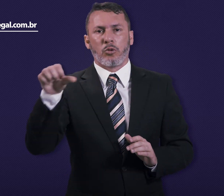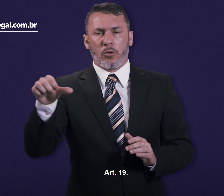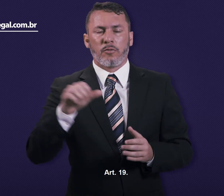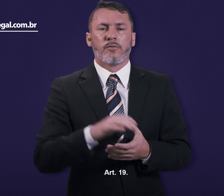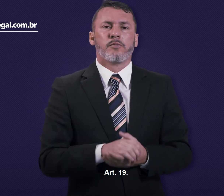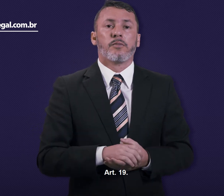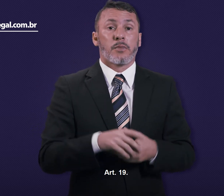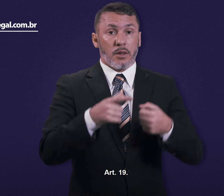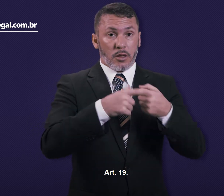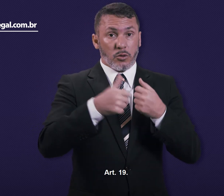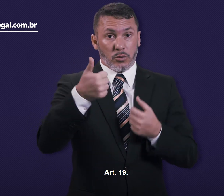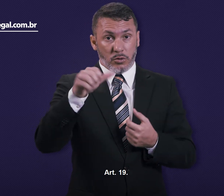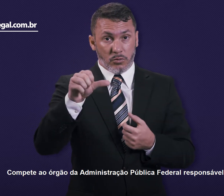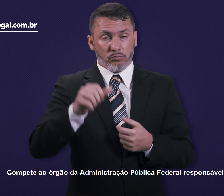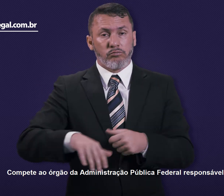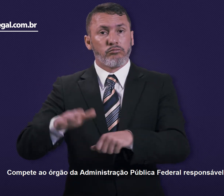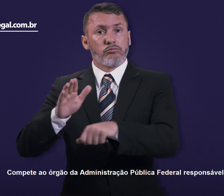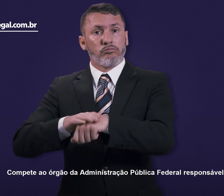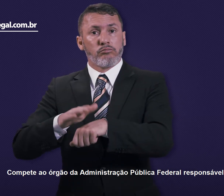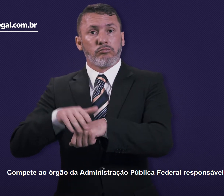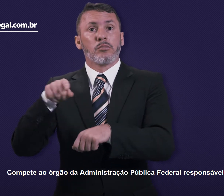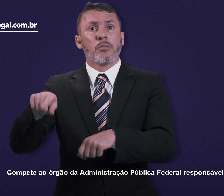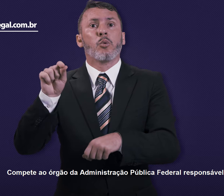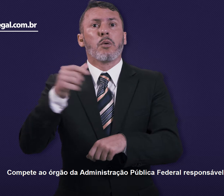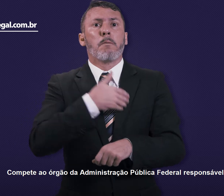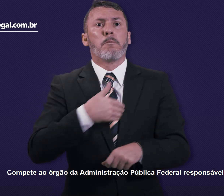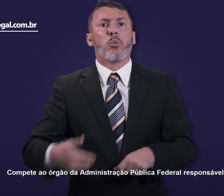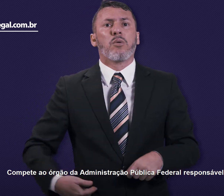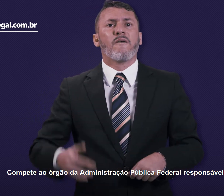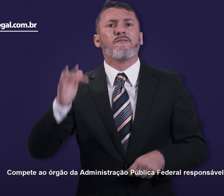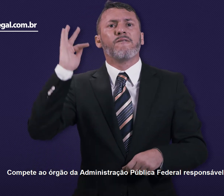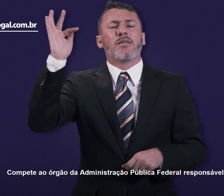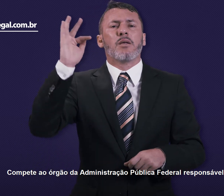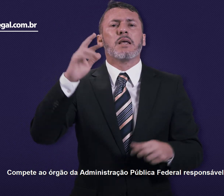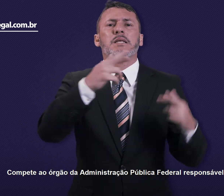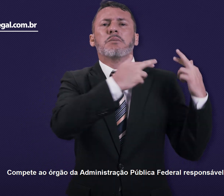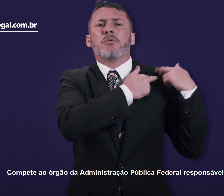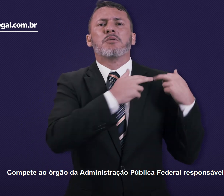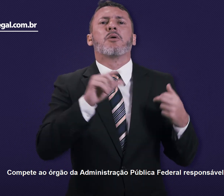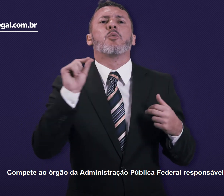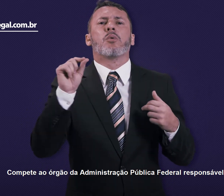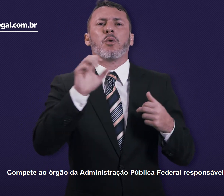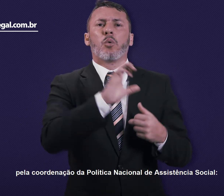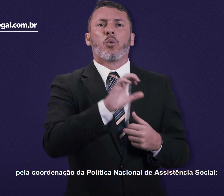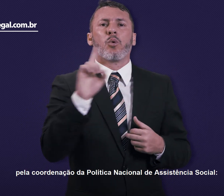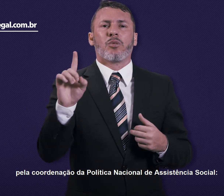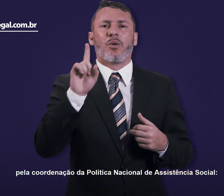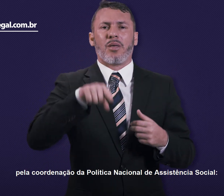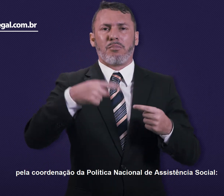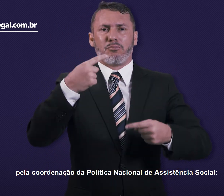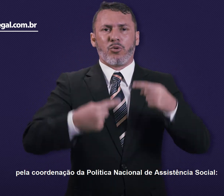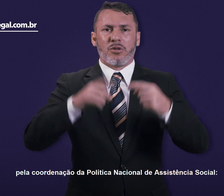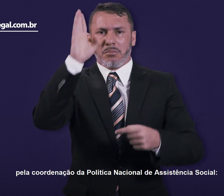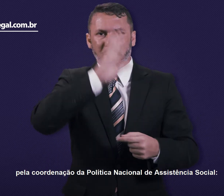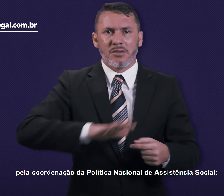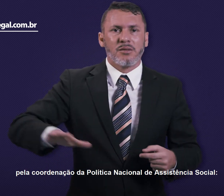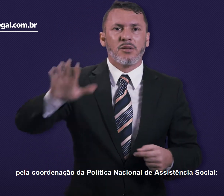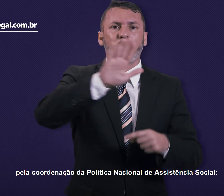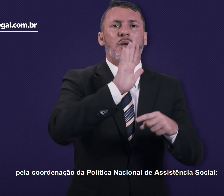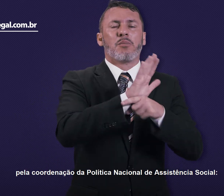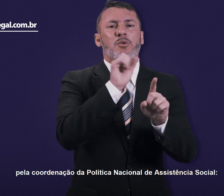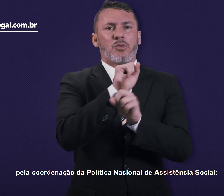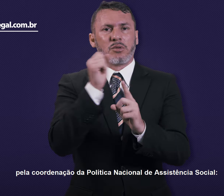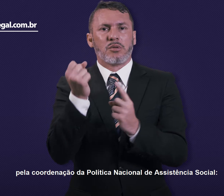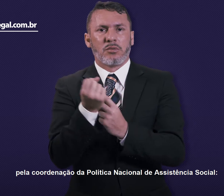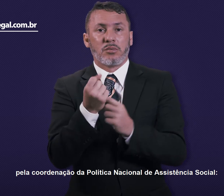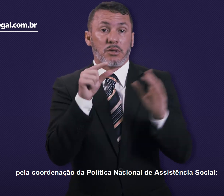2009. Artigo 19. Compete ao órgão da Administração Pública Federal responsável pela coordenação da Política